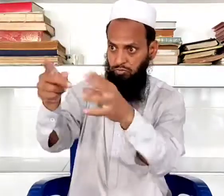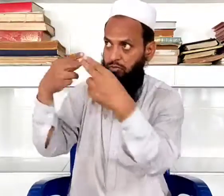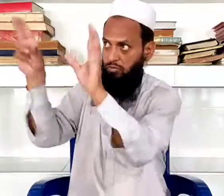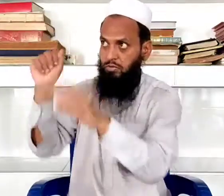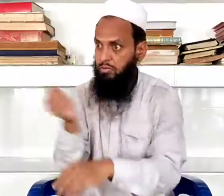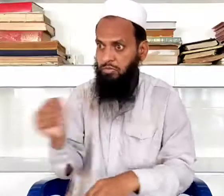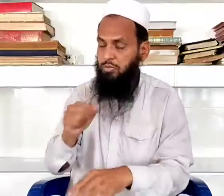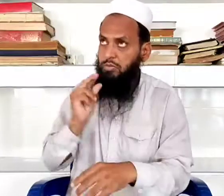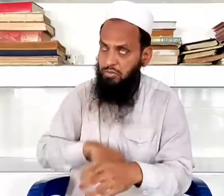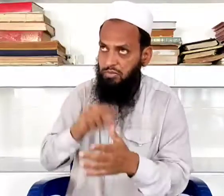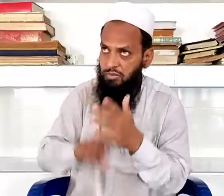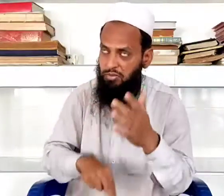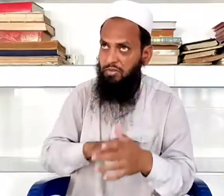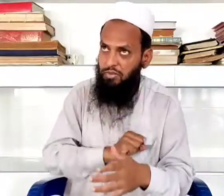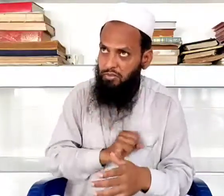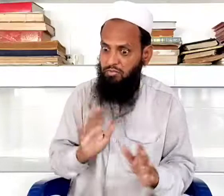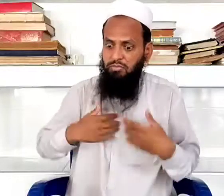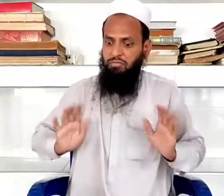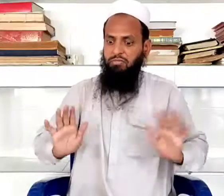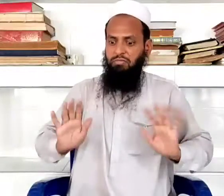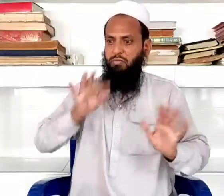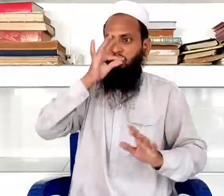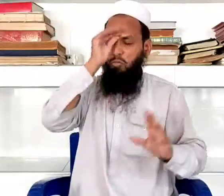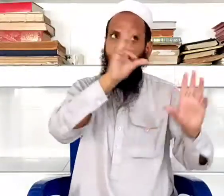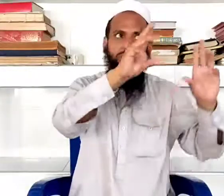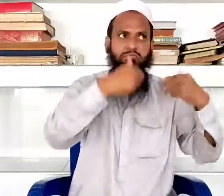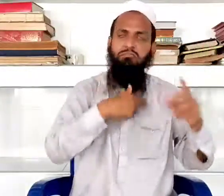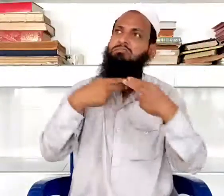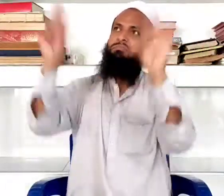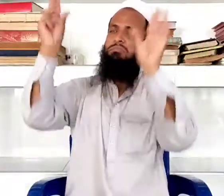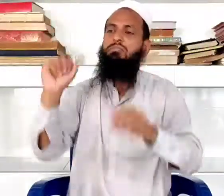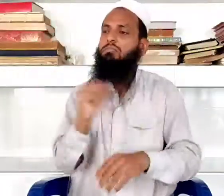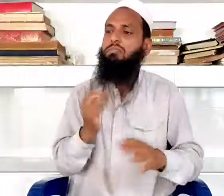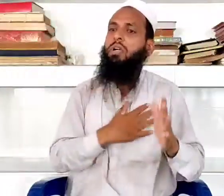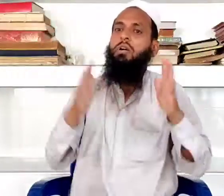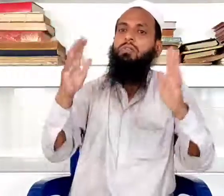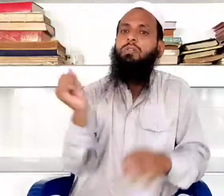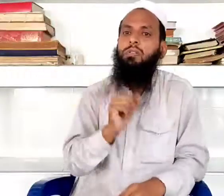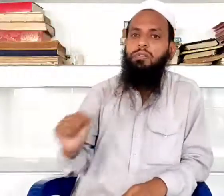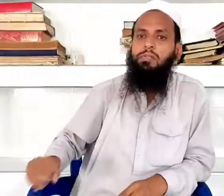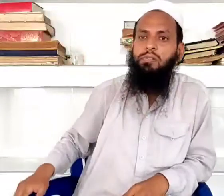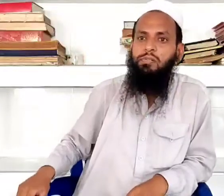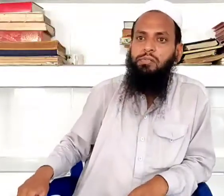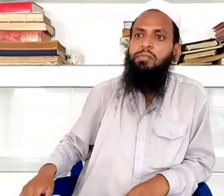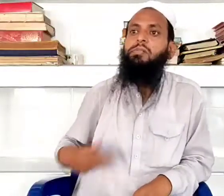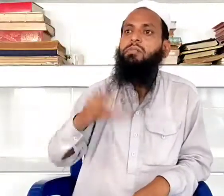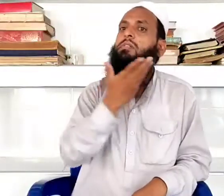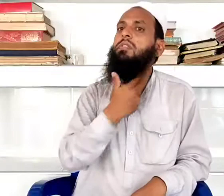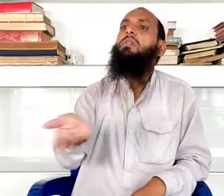ਅਨਹੁ ਨੇ ਆਪਣੇ ਮਰਦ ਦੇ ਮੁਕਾਬਲ ਉਤਬਾ ਨੂੰ ਕਤਲ ਕੀਤਾ, ਹਜ਼ਰਤ ਹਮਜ਼ਾ ਰਜ਼ੀ ਅੱਲਾਹੁ ਤਾਲਾ ਅਨਹੁ ਨੇ ਆਪਣੇ ਮਰਦ ਦੇ ਮੁਕਾਬਲ ਵਲੀਦ